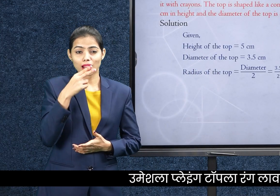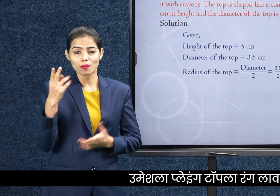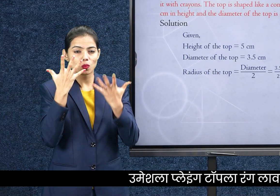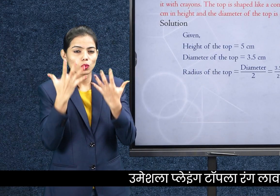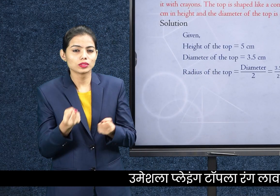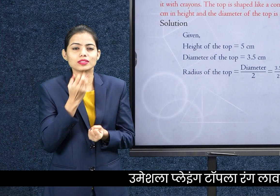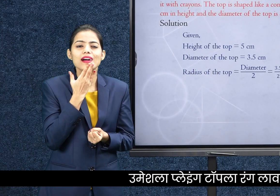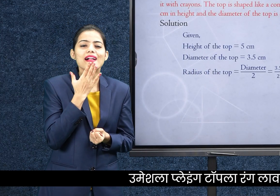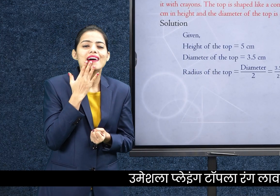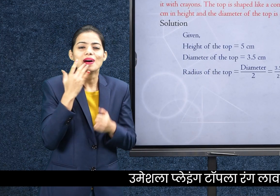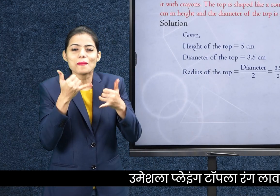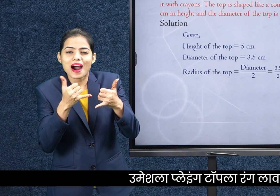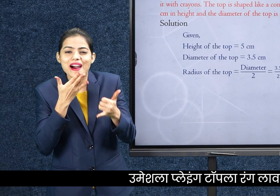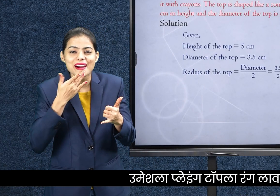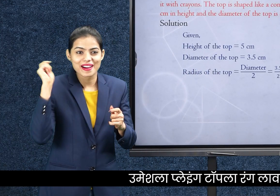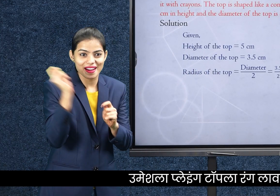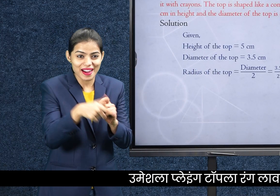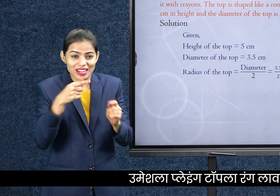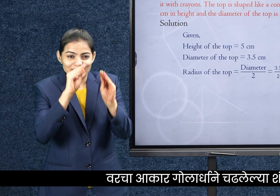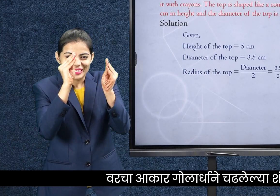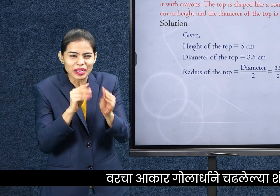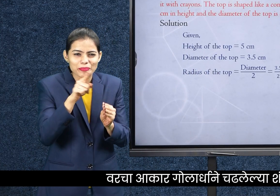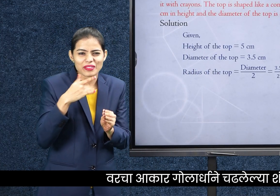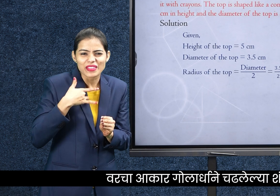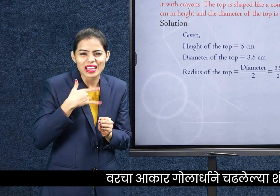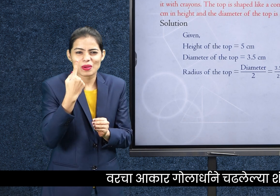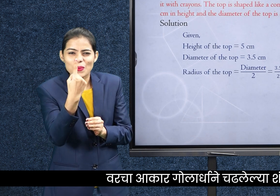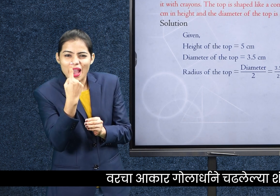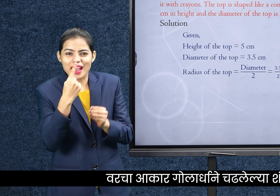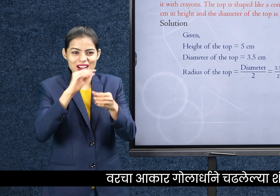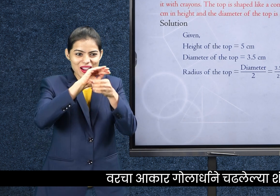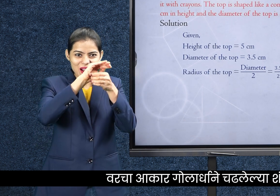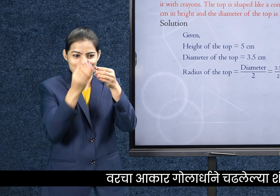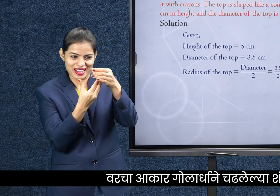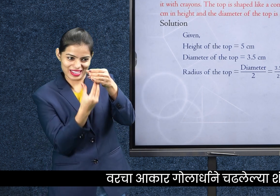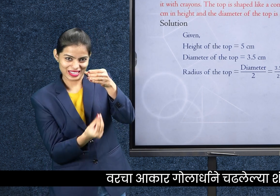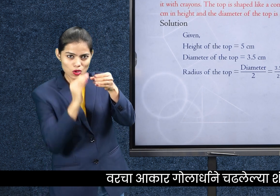उमेशला फ्लेइंग टॉपला रंग लावायचा आहे. वरचा आकार गोलार्धाने चढलेल्या शंकूसारखा आहे.